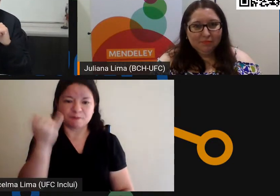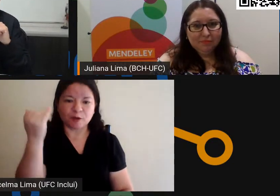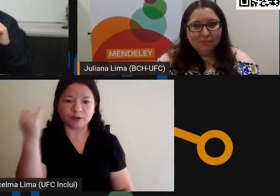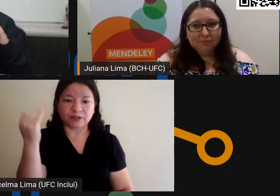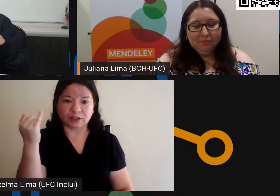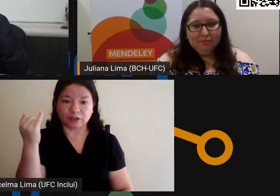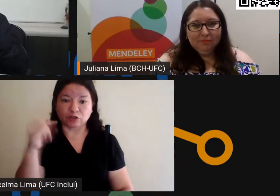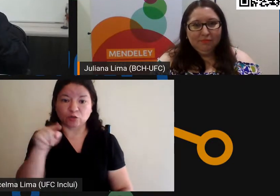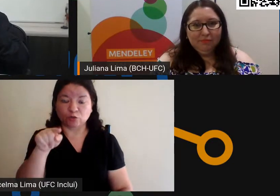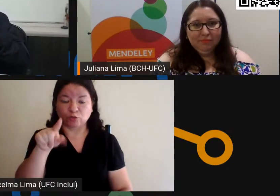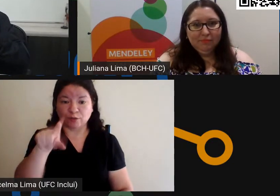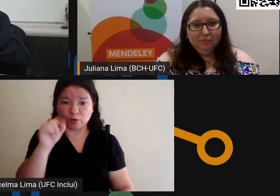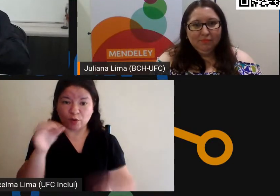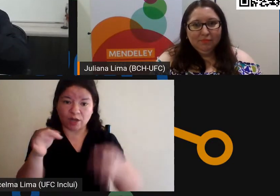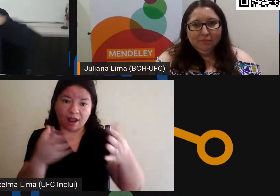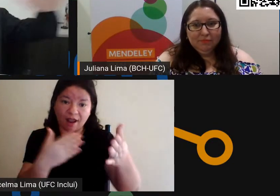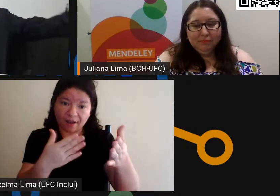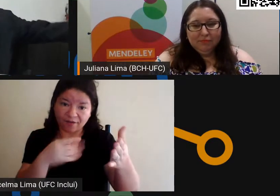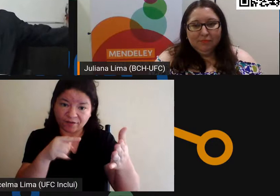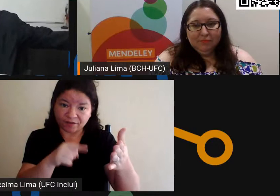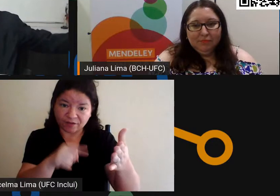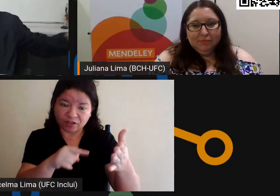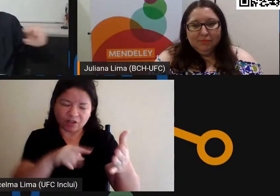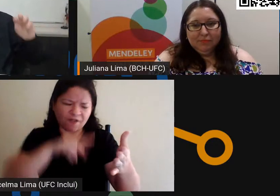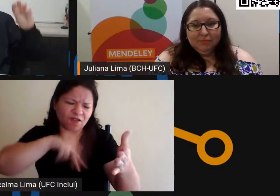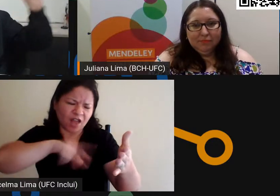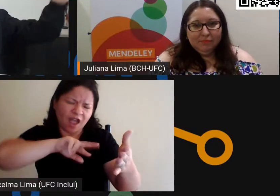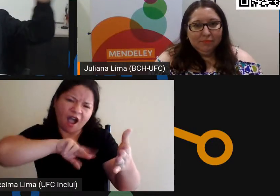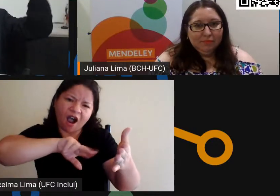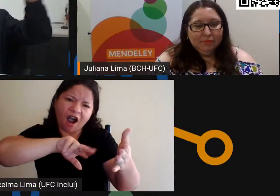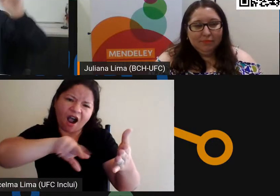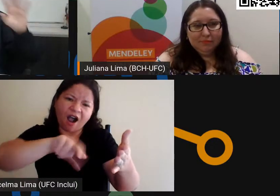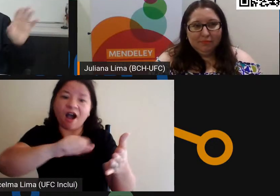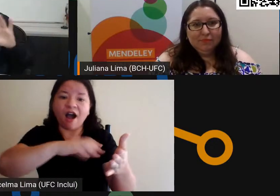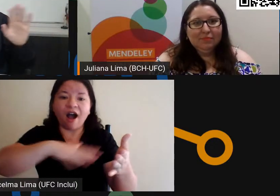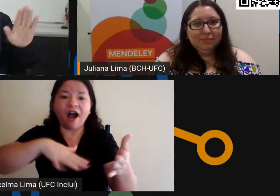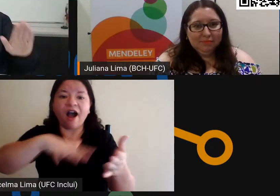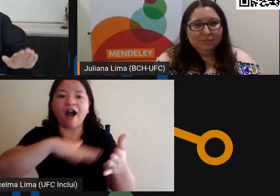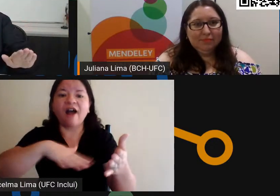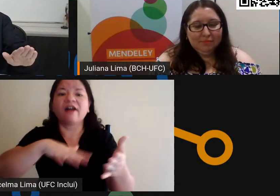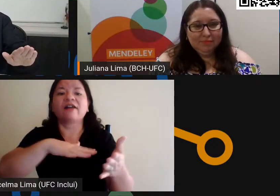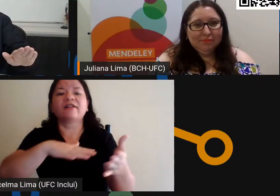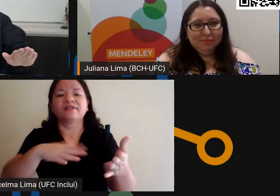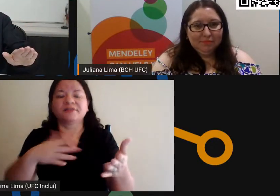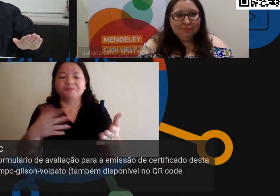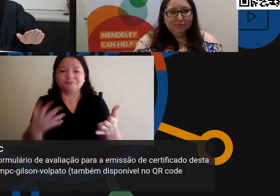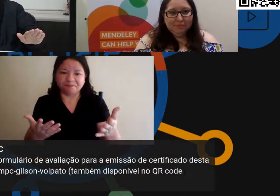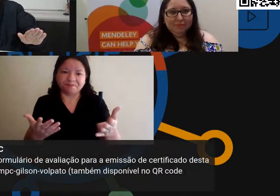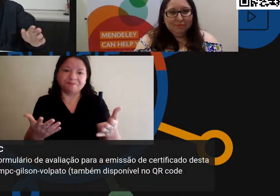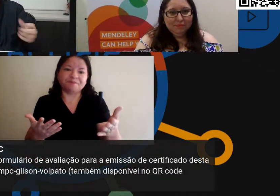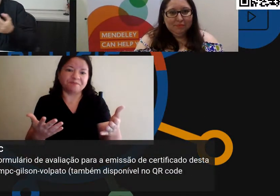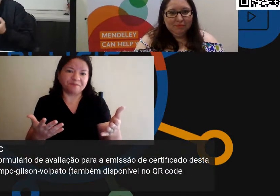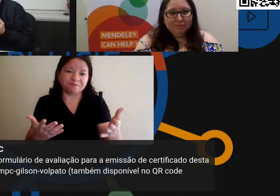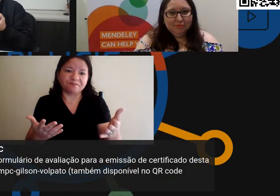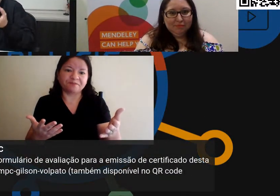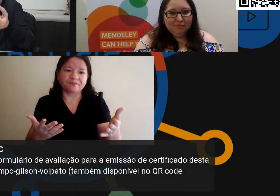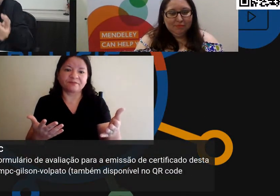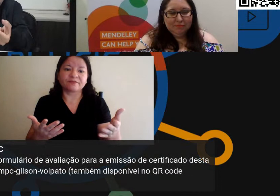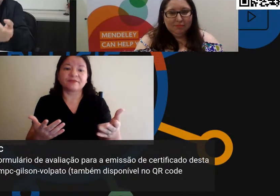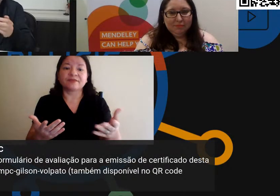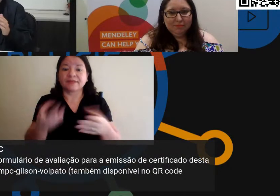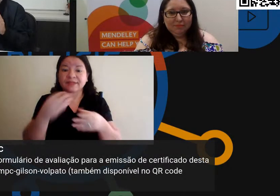revista, você lendo artigos de várias áreas, você vai cair nas tops, algumas que eu falei aí, né? E dentro